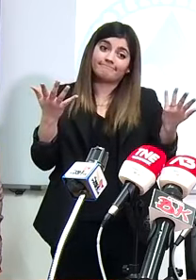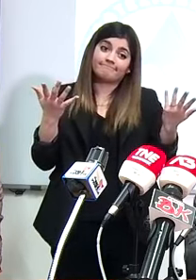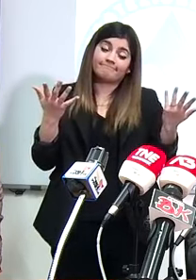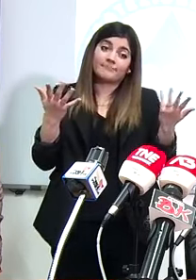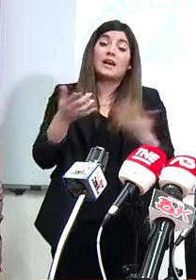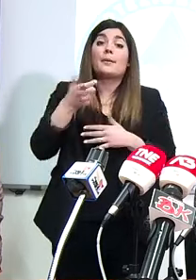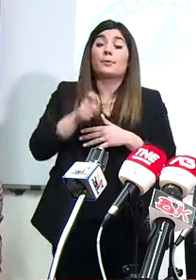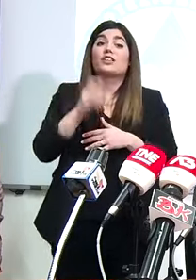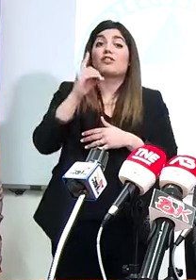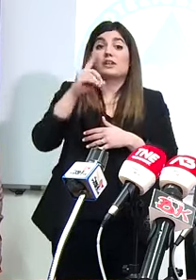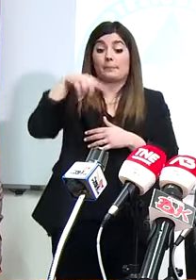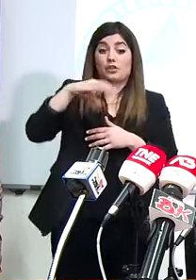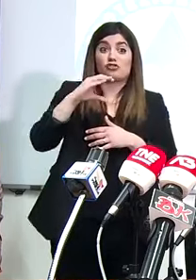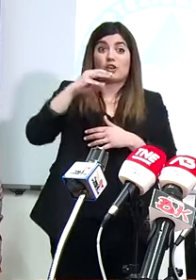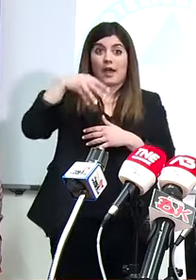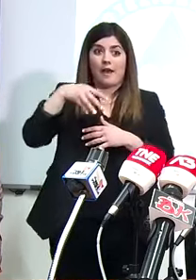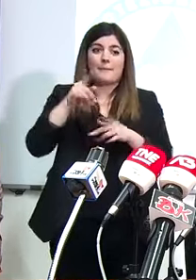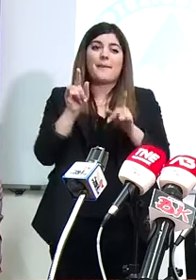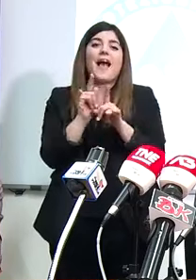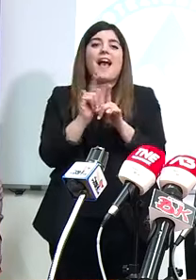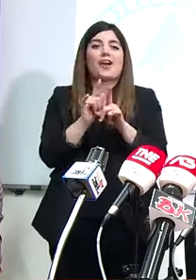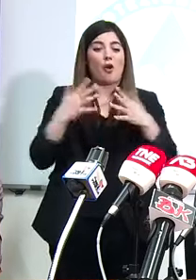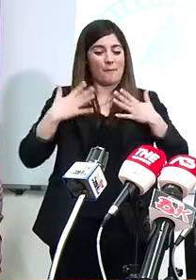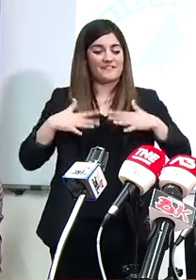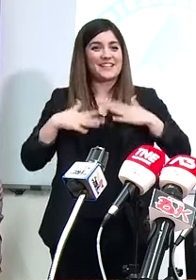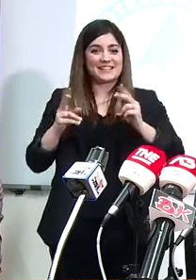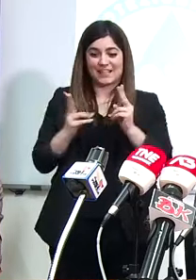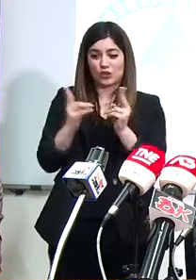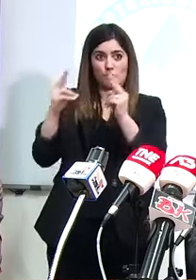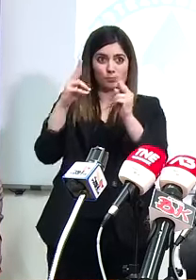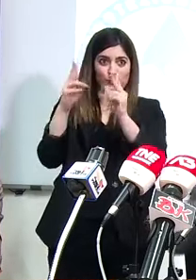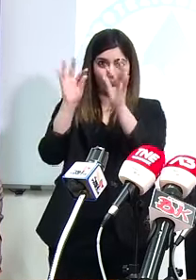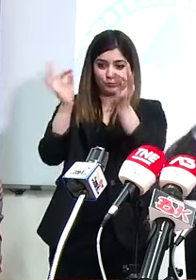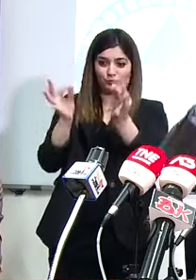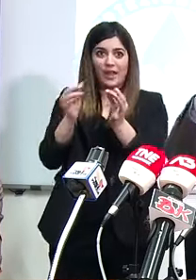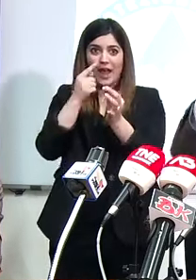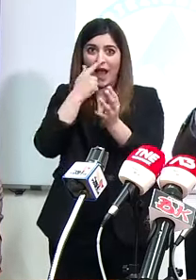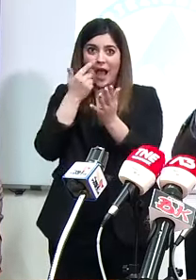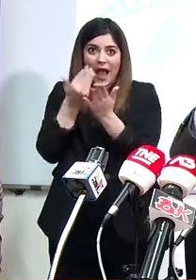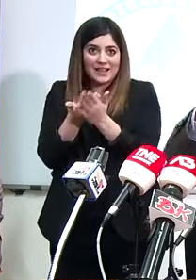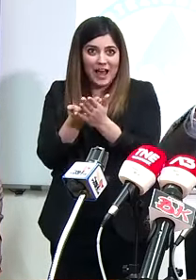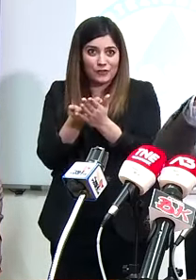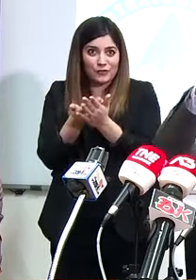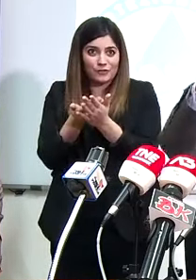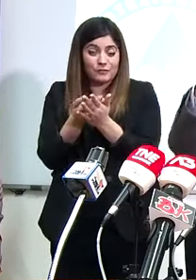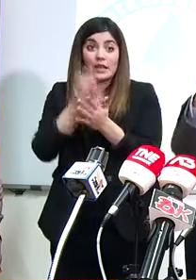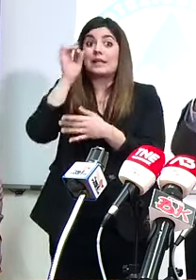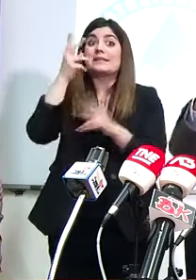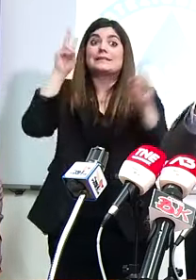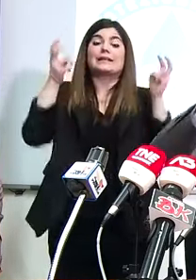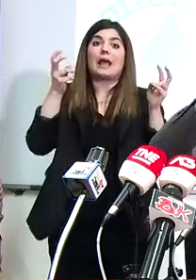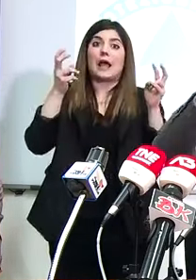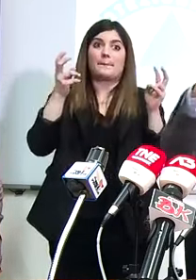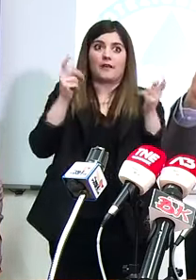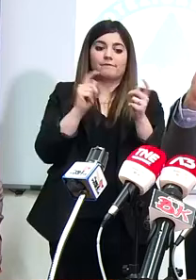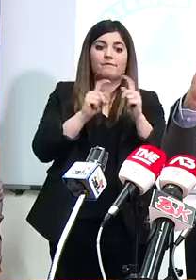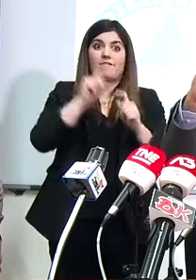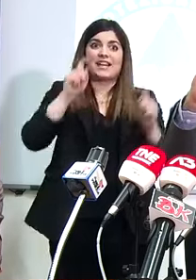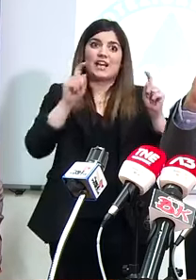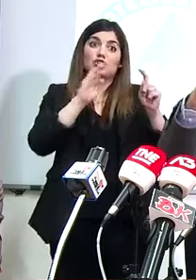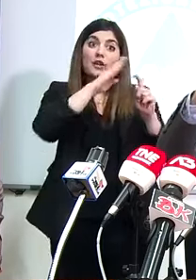dpcm una sorta di abito sartoriale no quindi se il tema sarà la mutazione brasiliana l'inglese è